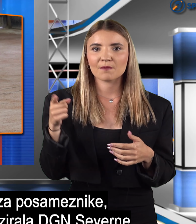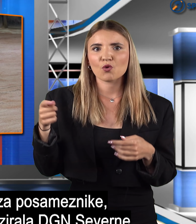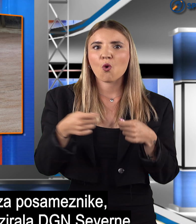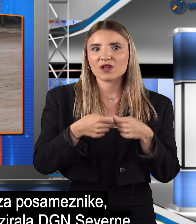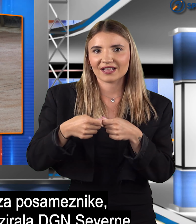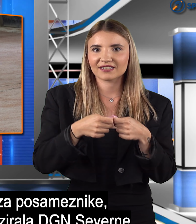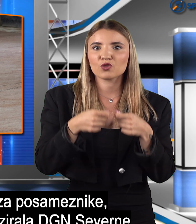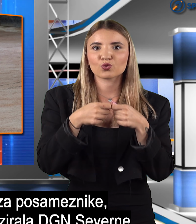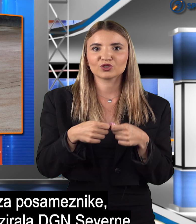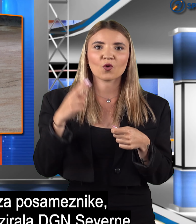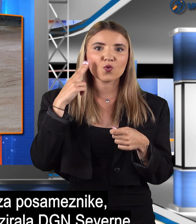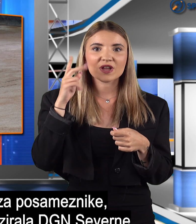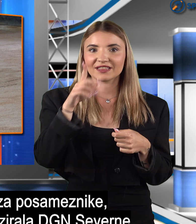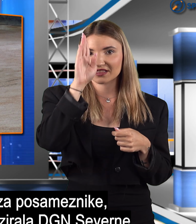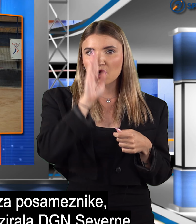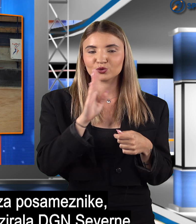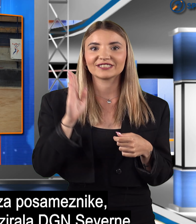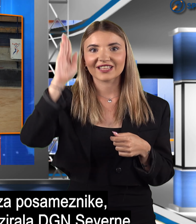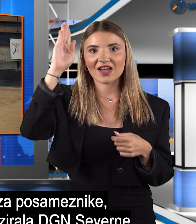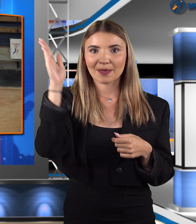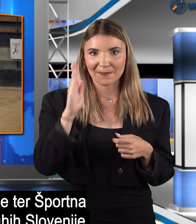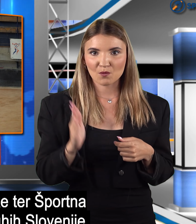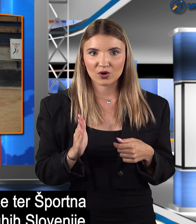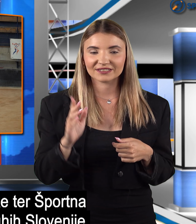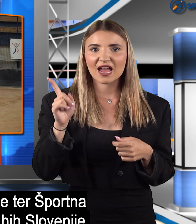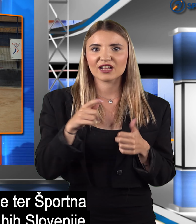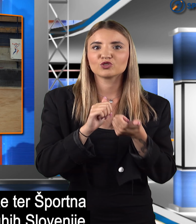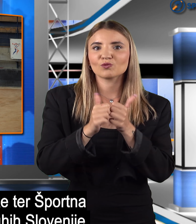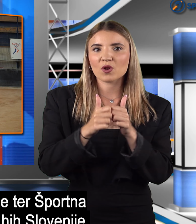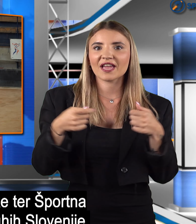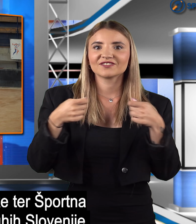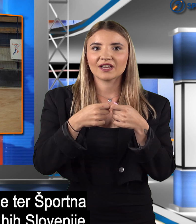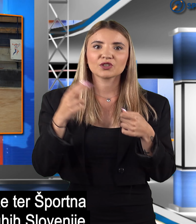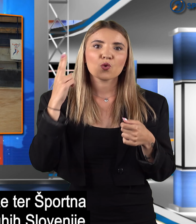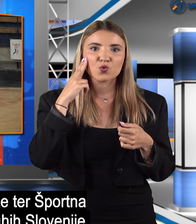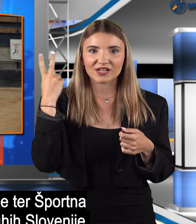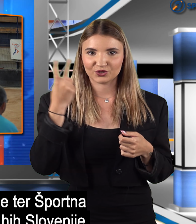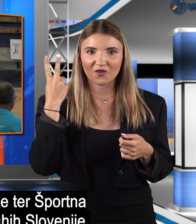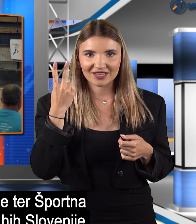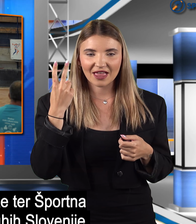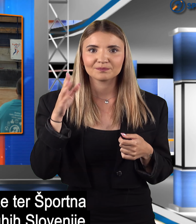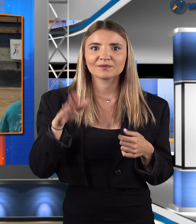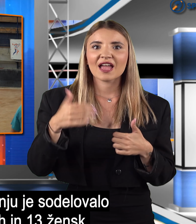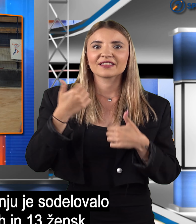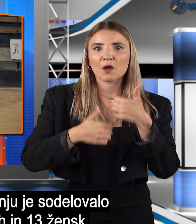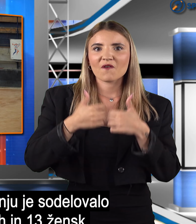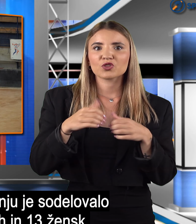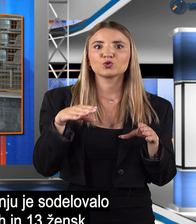za posameznike, ki sta ga organizirala DGN Severne Primorske ter Športna zveza gluhih Slovenije.